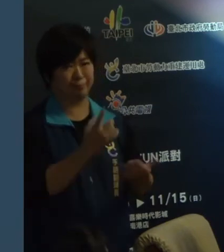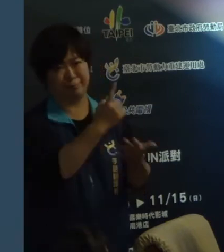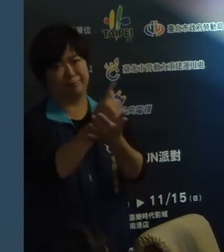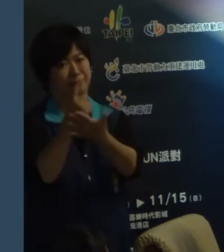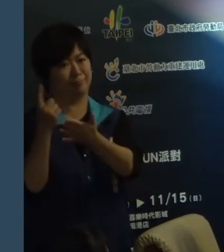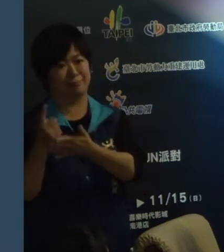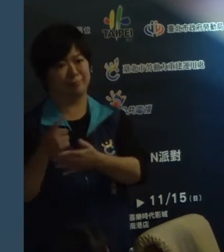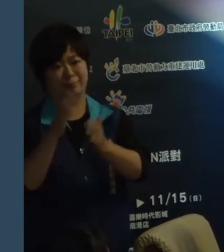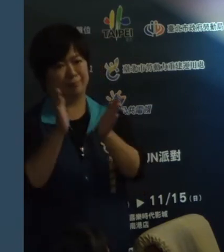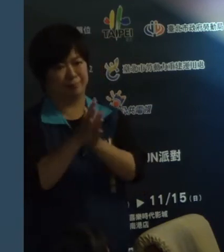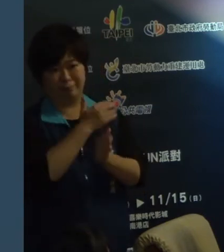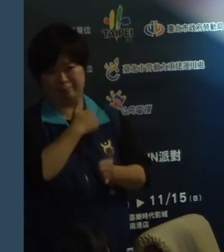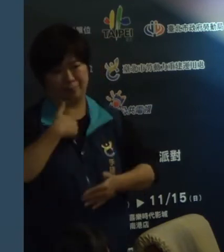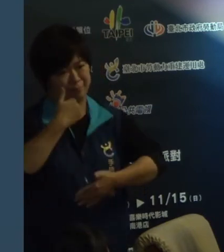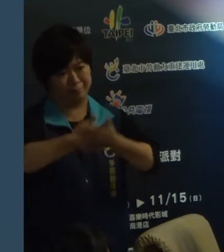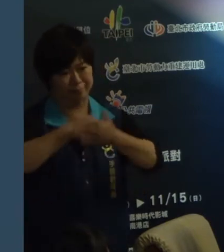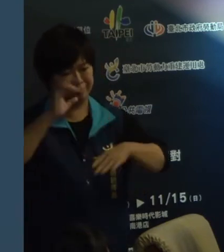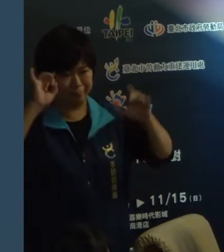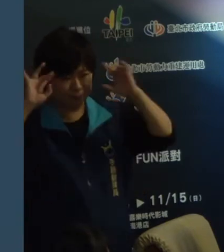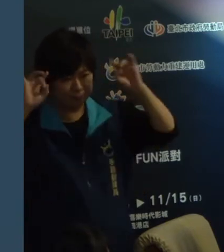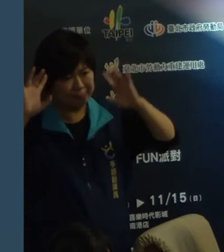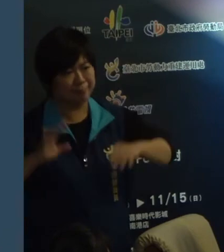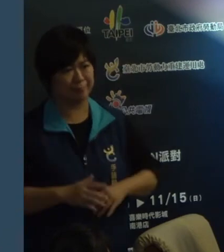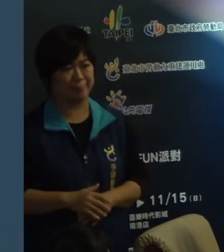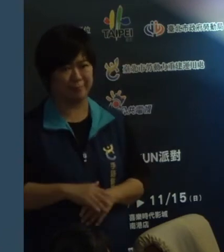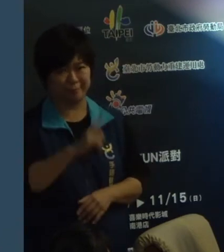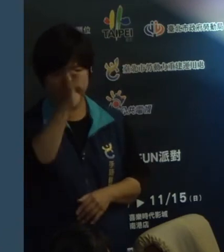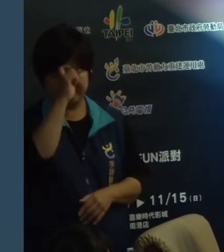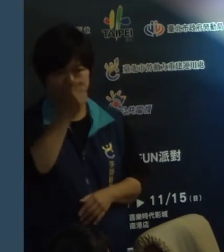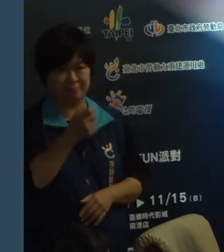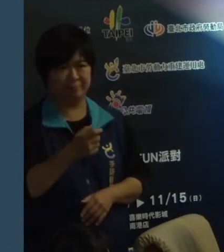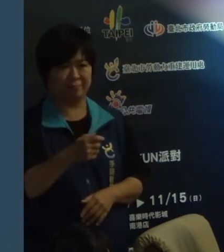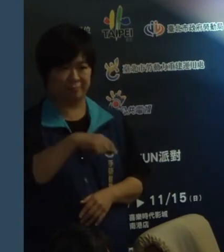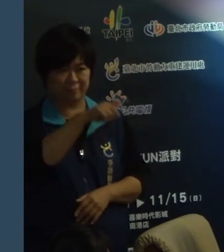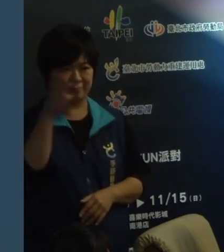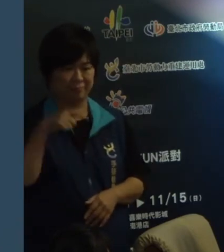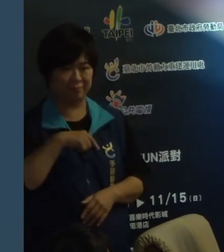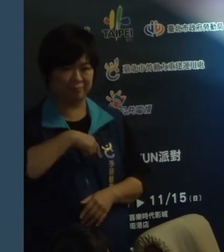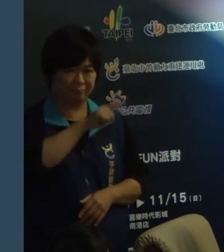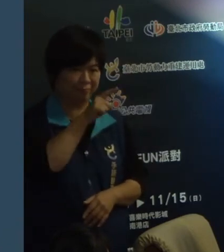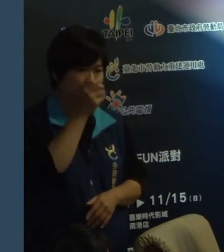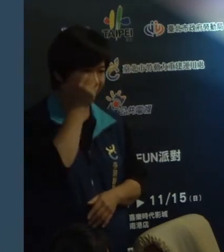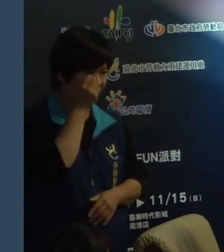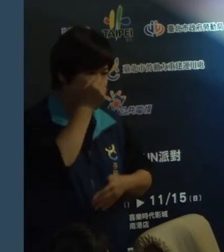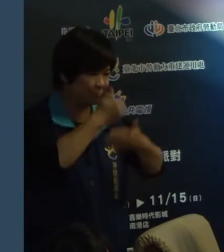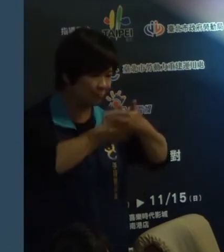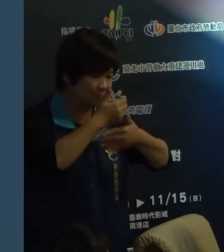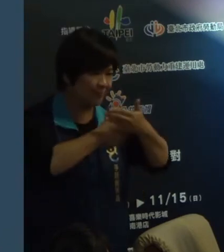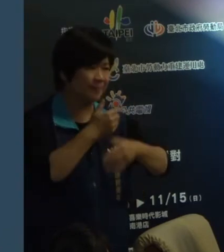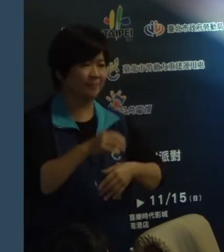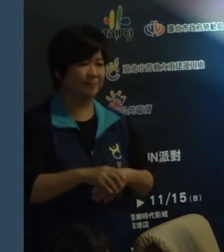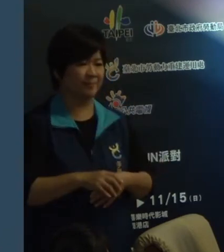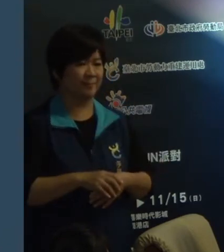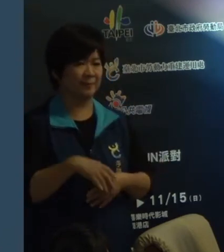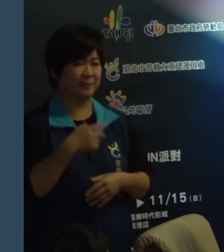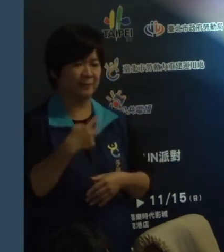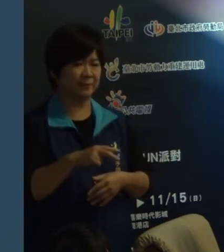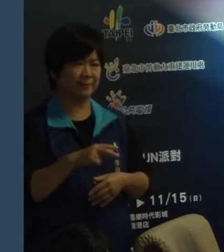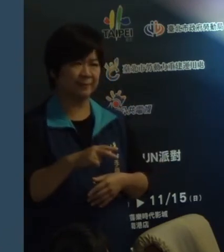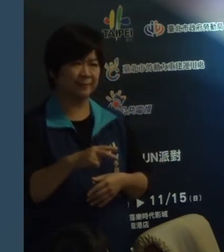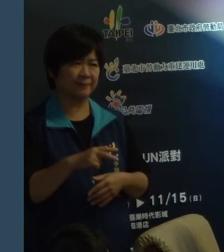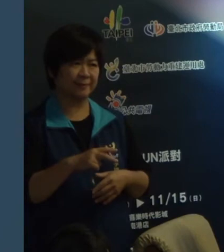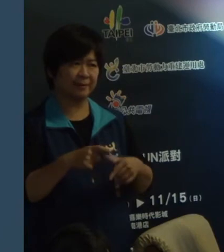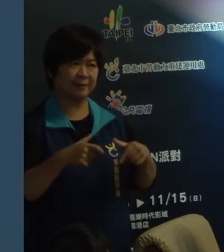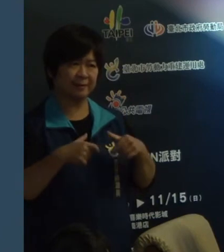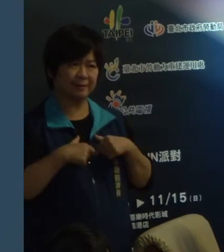是电影的创作者。那我也希望就是说大家在看这些电影的时候呢，可以同理或者是